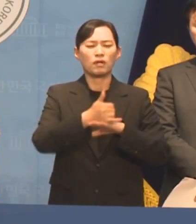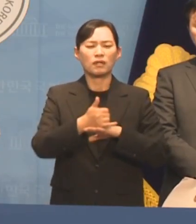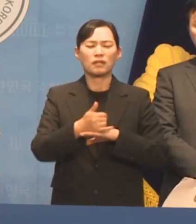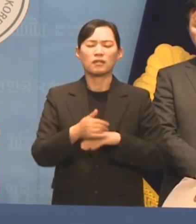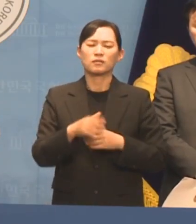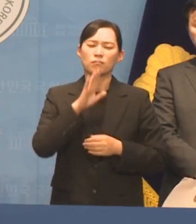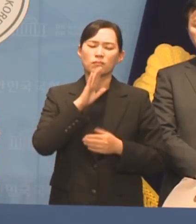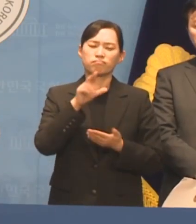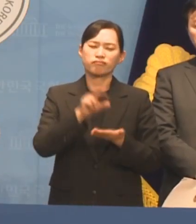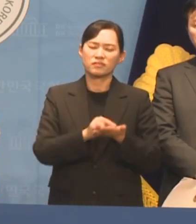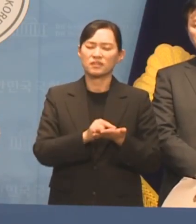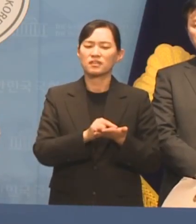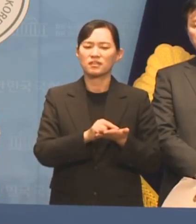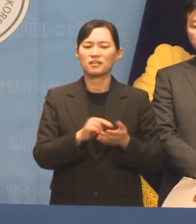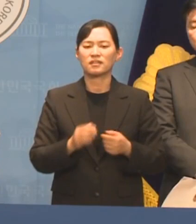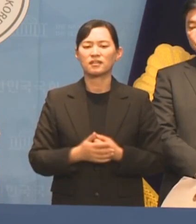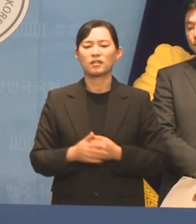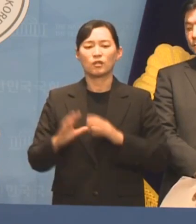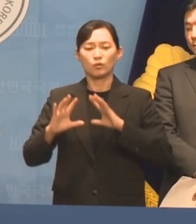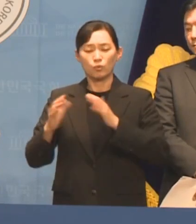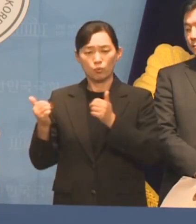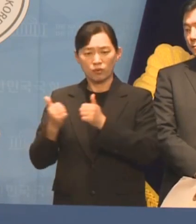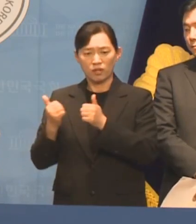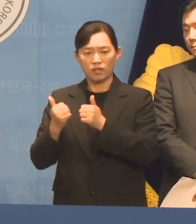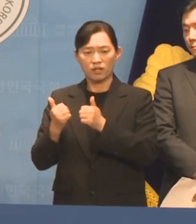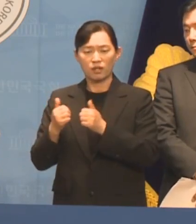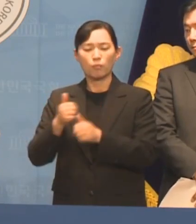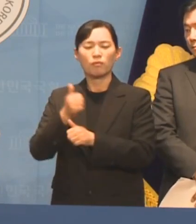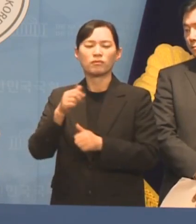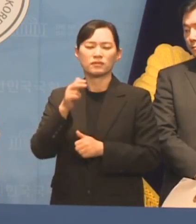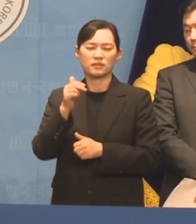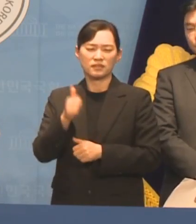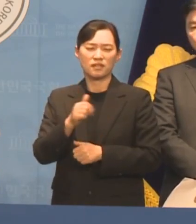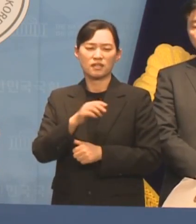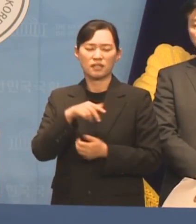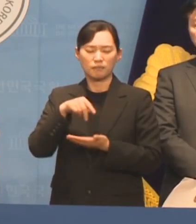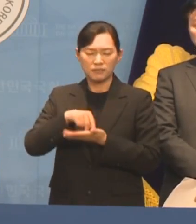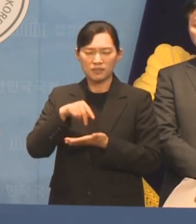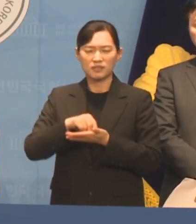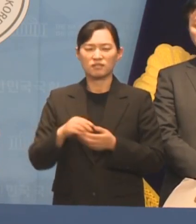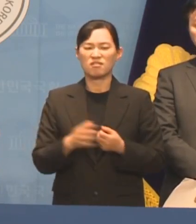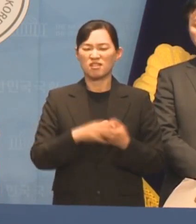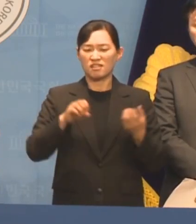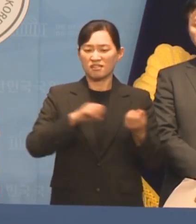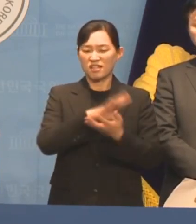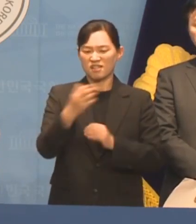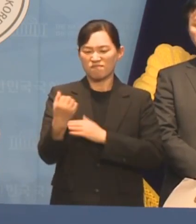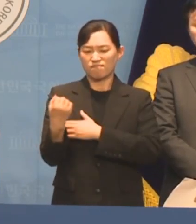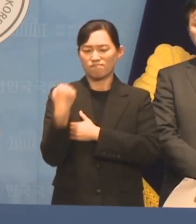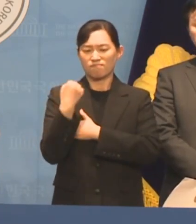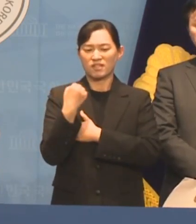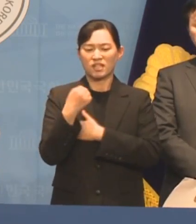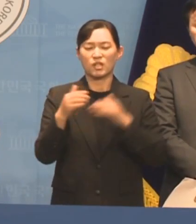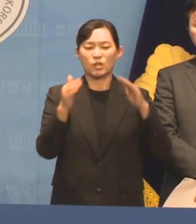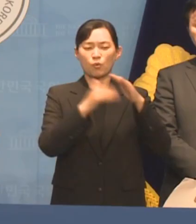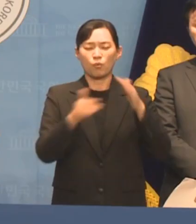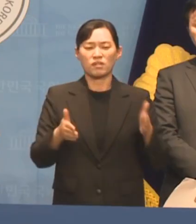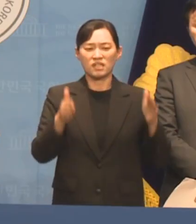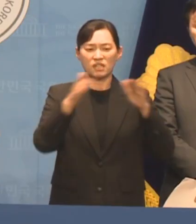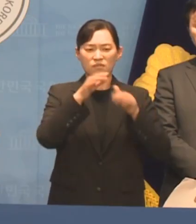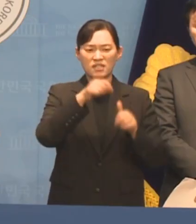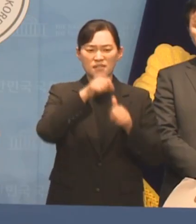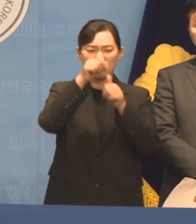폭주인 것입니다. 국회 농해수위 위원장으로서 이러한 내란 세력의 공공기관 알박기 행태를 결코